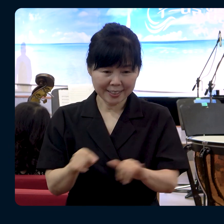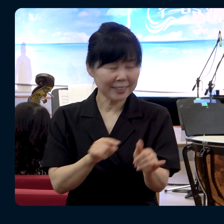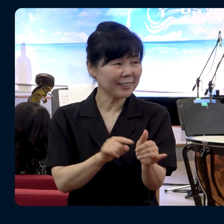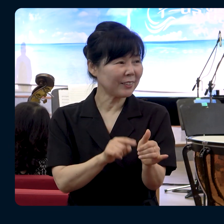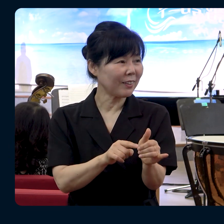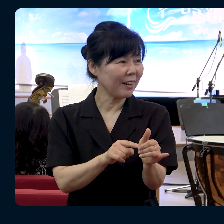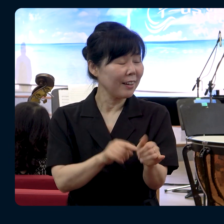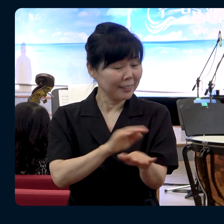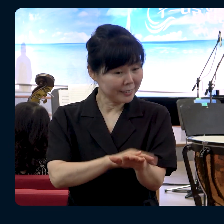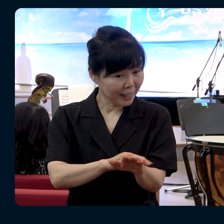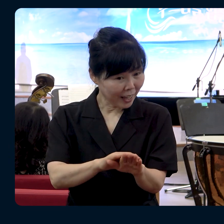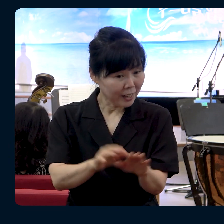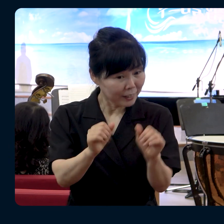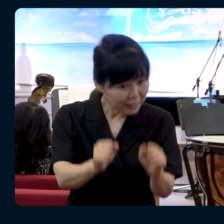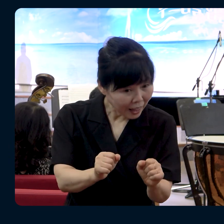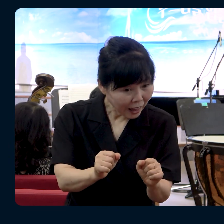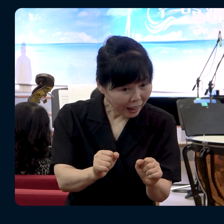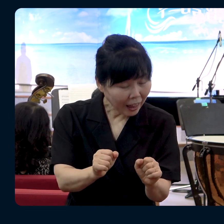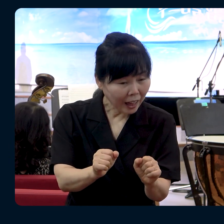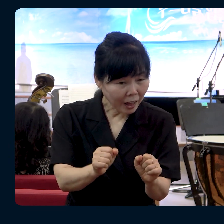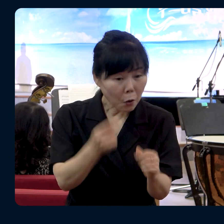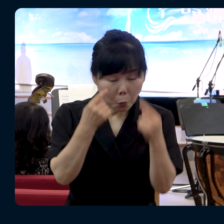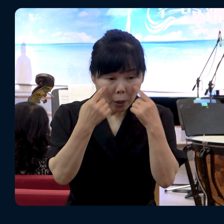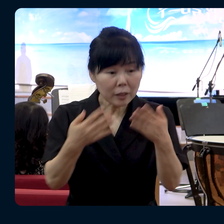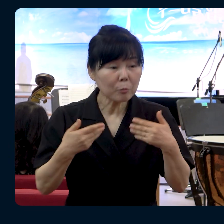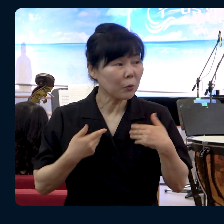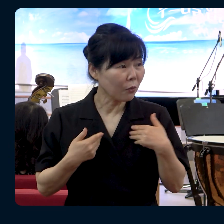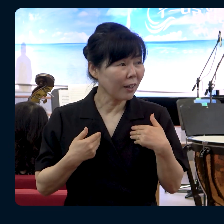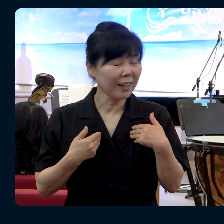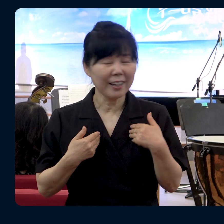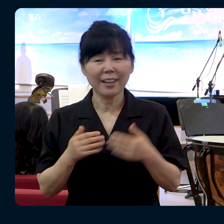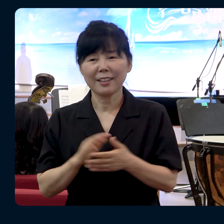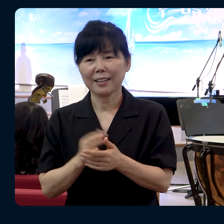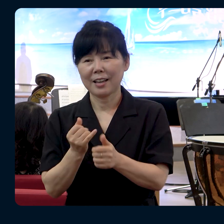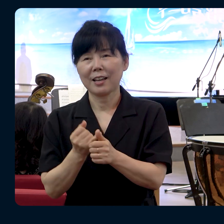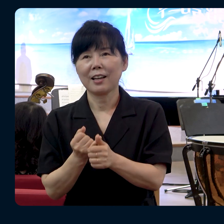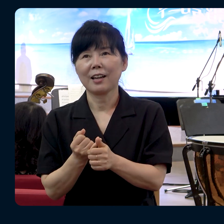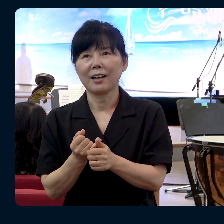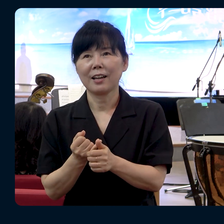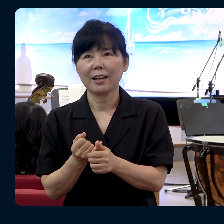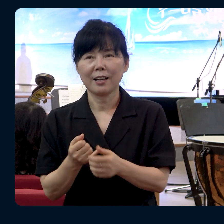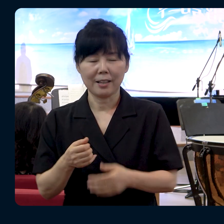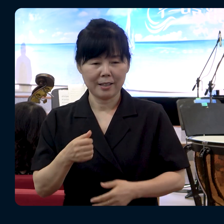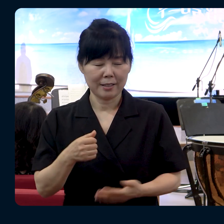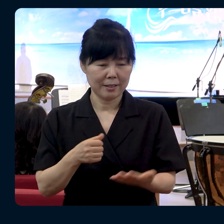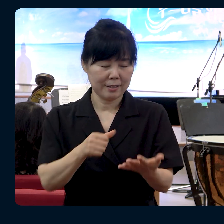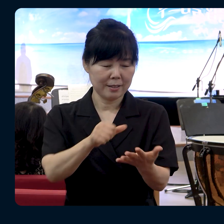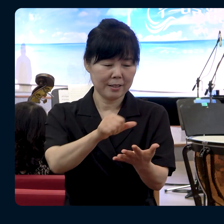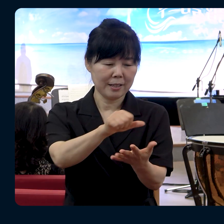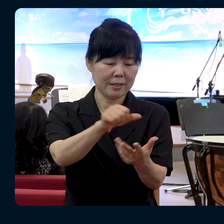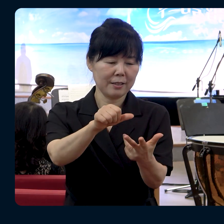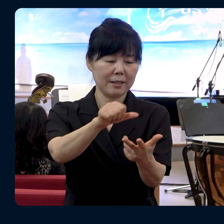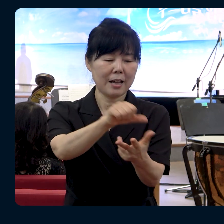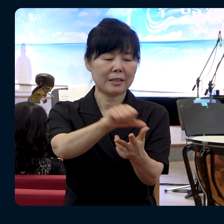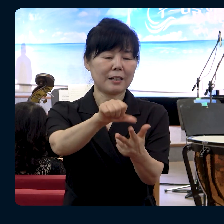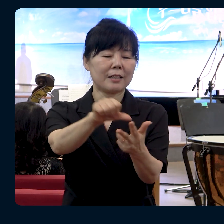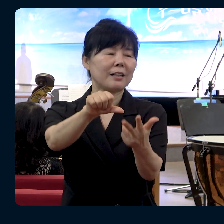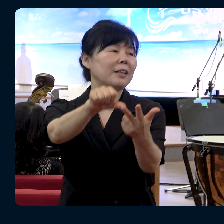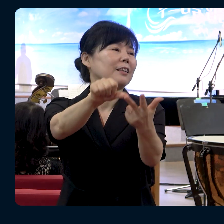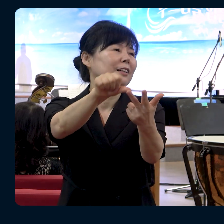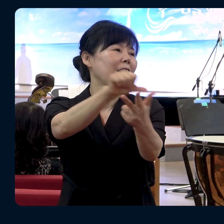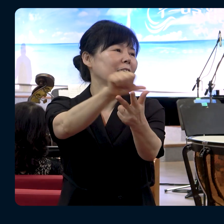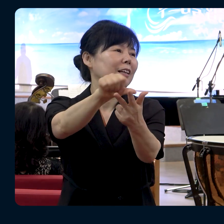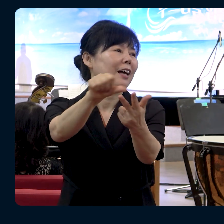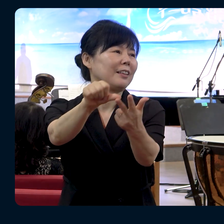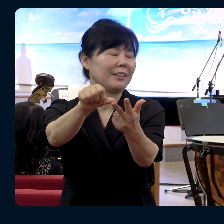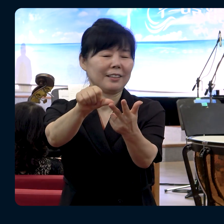잘 있나 확인하려고. 저희 집에는 아이들 셋, 남자 아이들이 있고 또 제가 있고 또